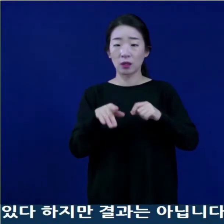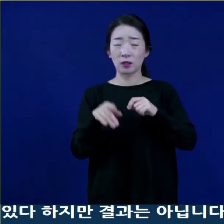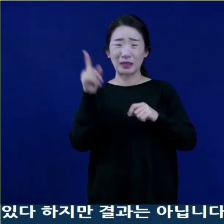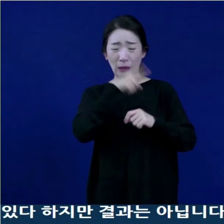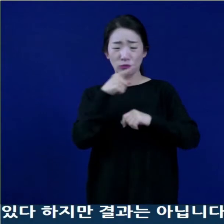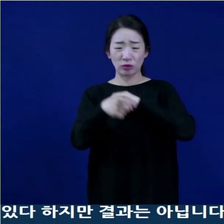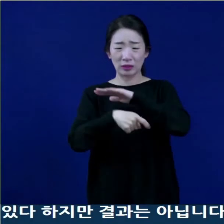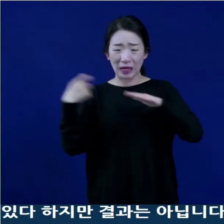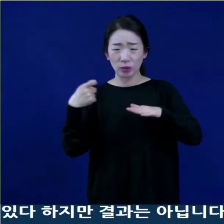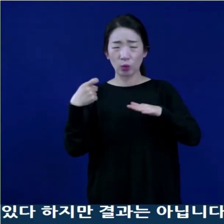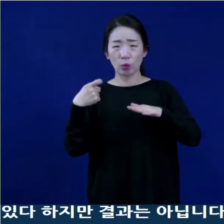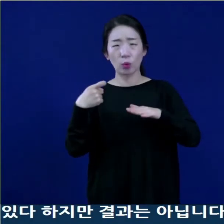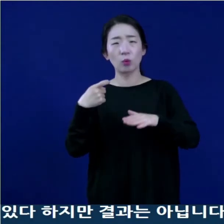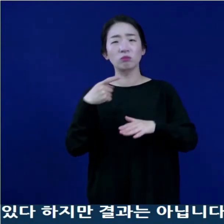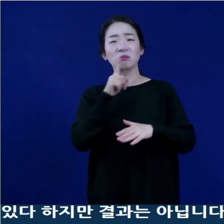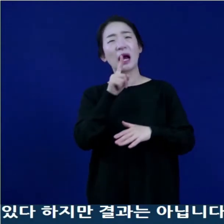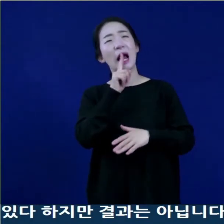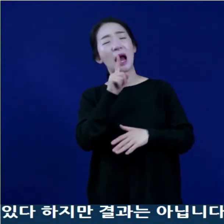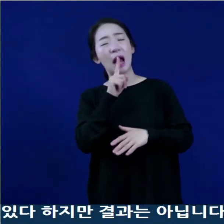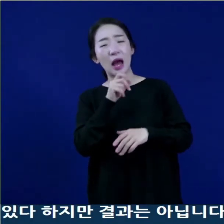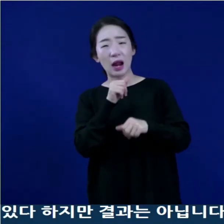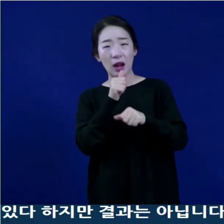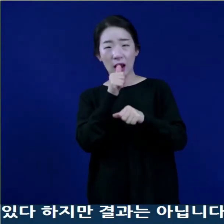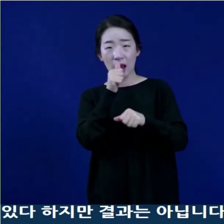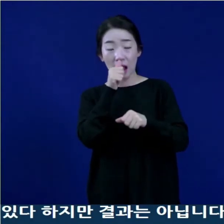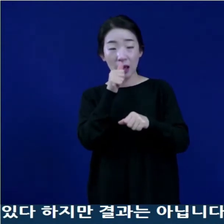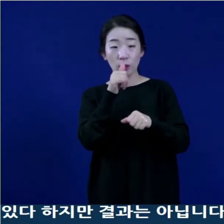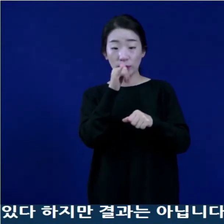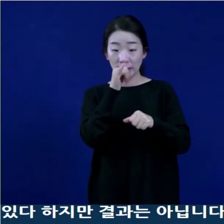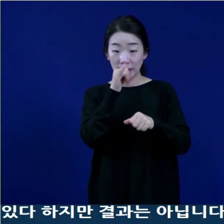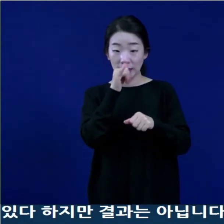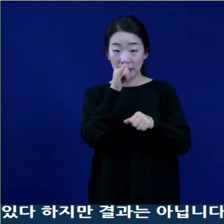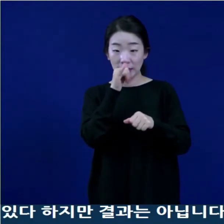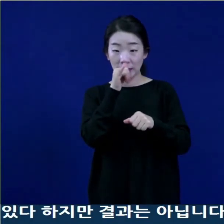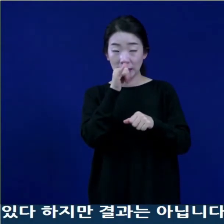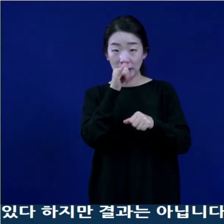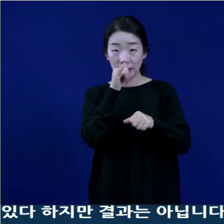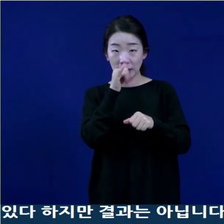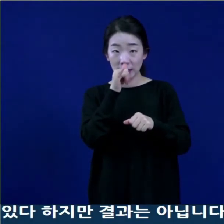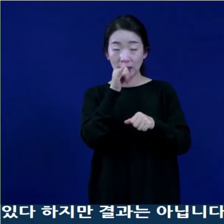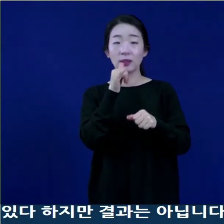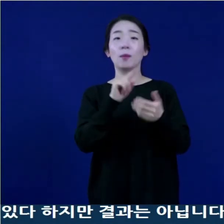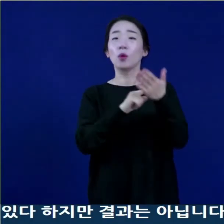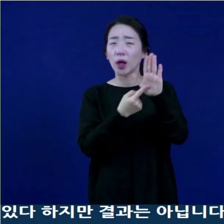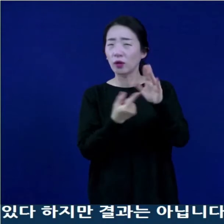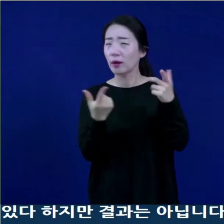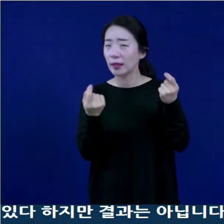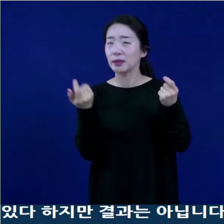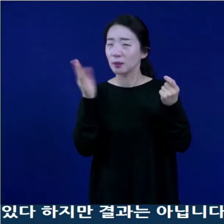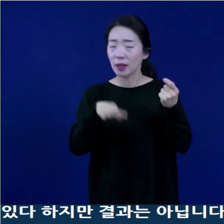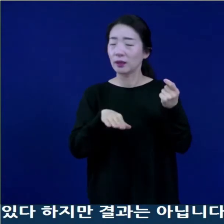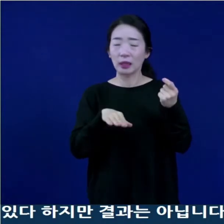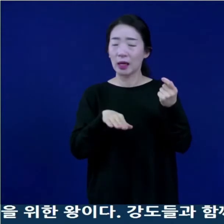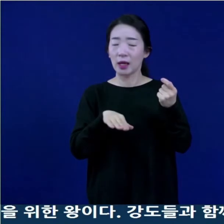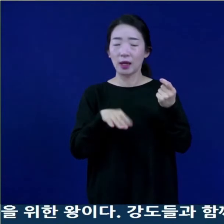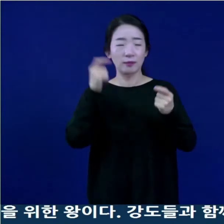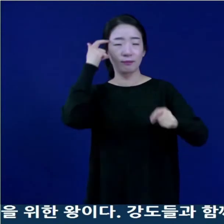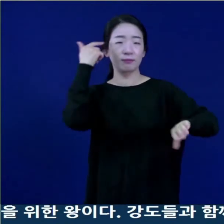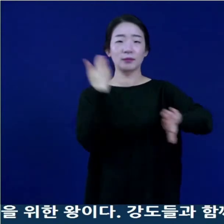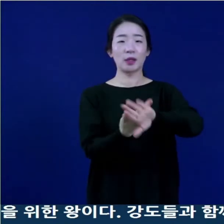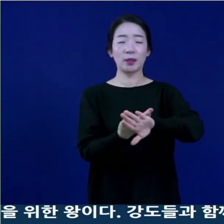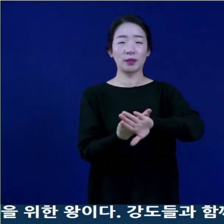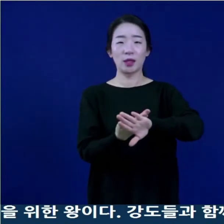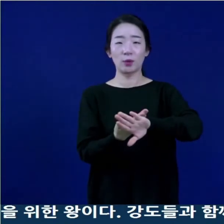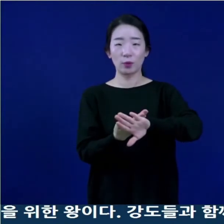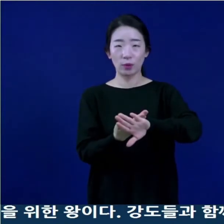강도로 치부하려는 그런 의도가 있었던 것 같습니다. 그런데 그 모습은 오히려 반대로 나타나는